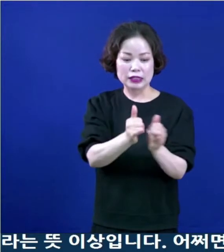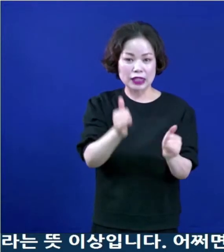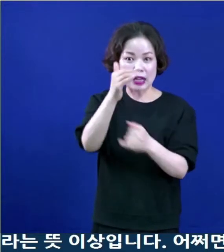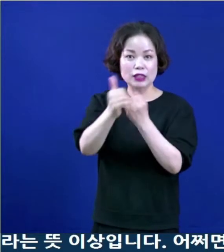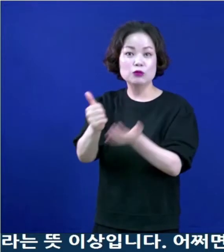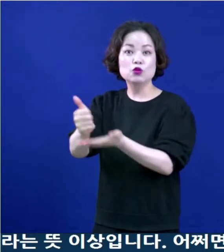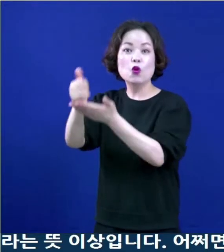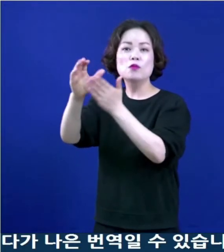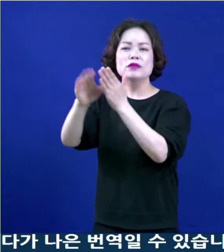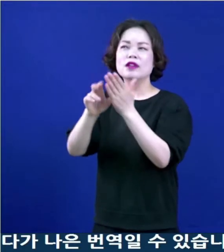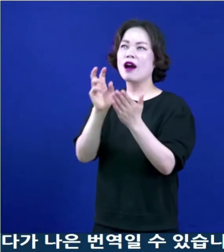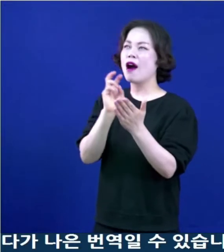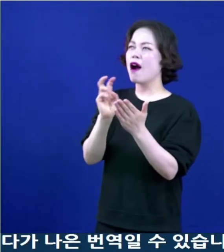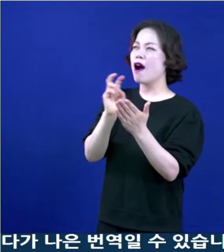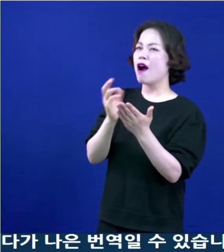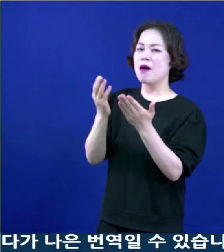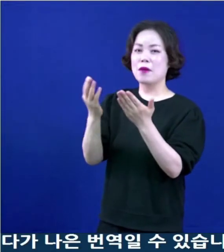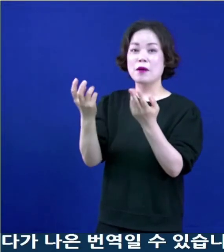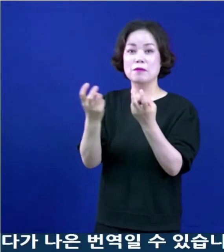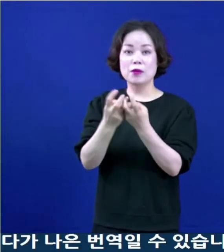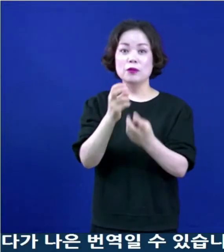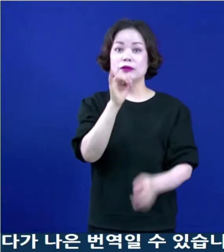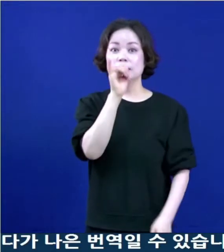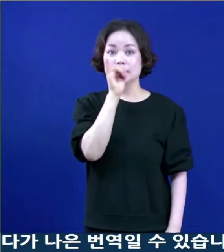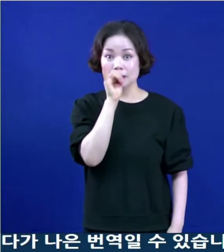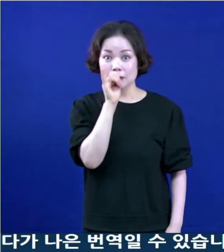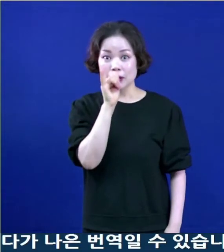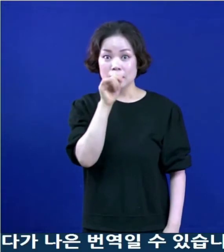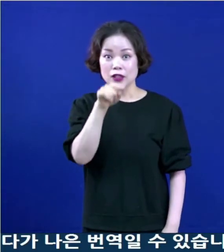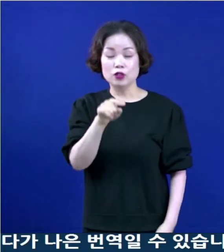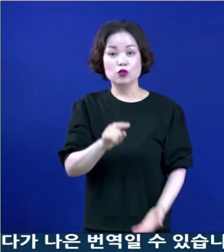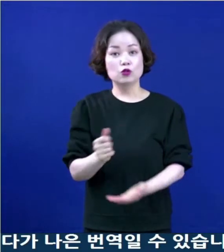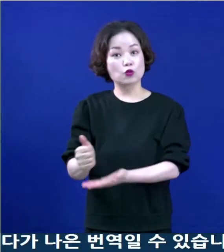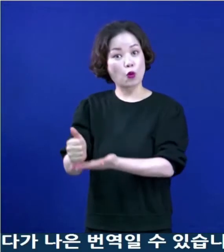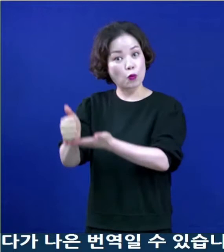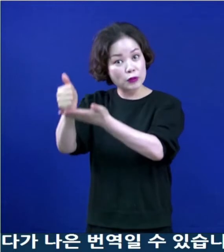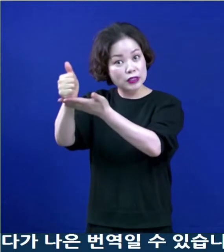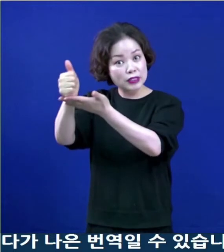때 노래로 높이는 방법도 있지만 사실 여기서 높이는